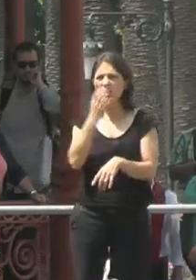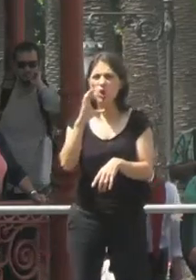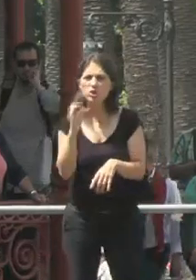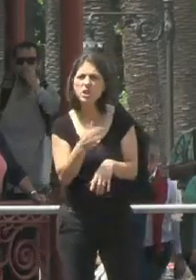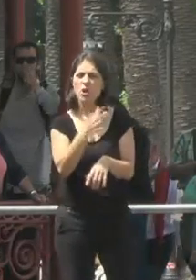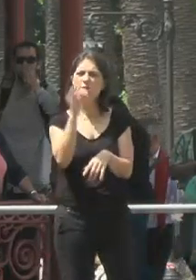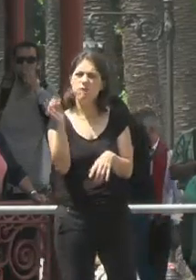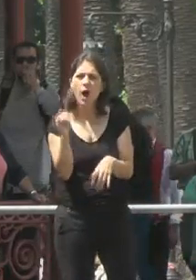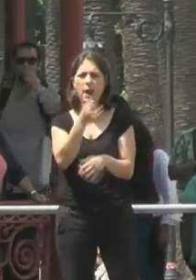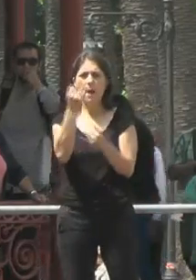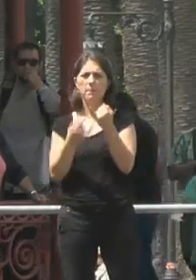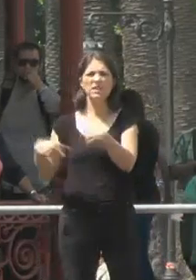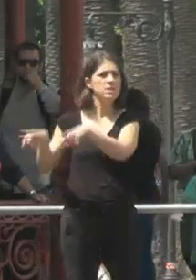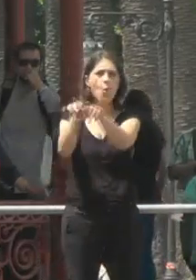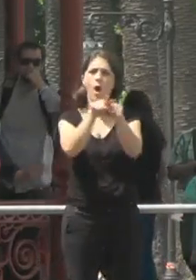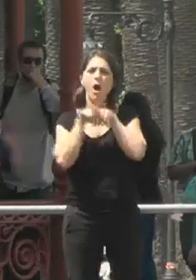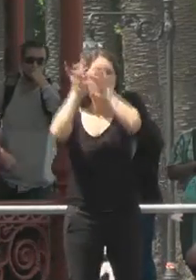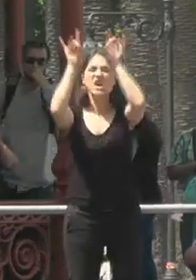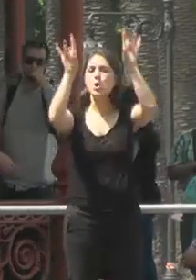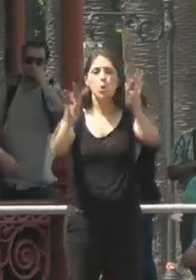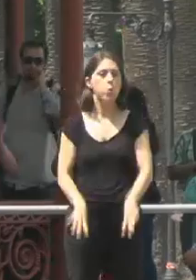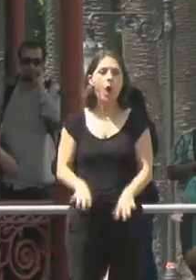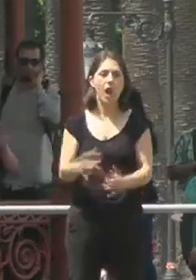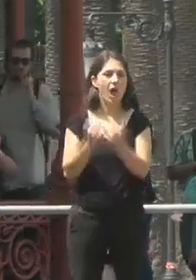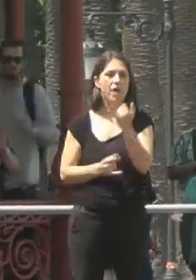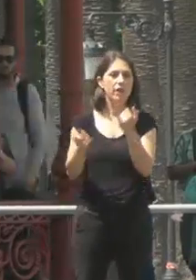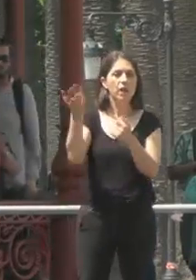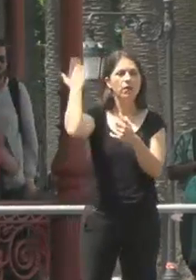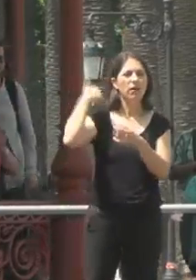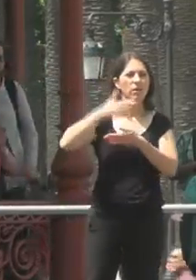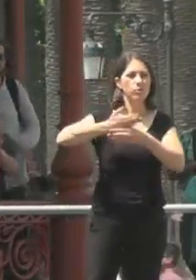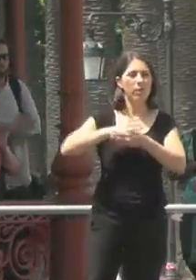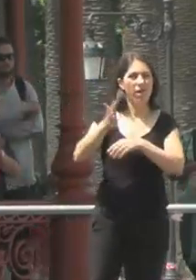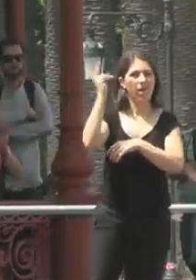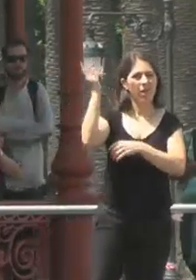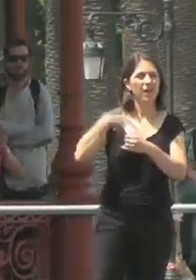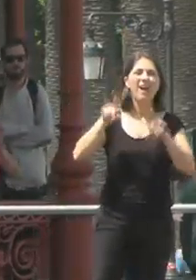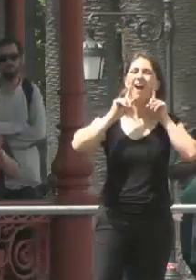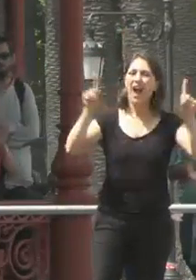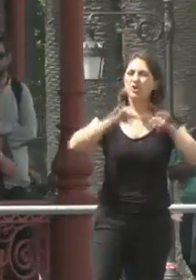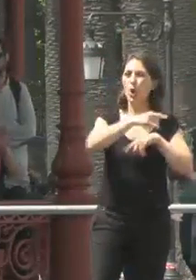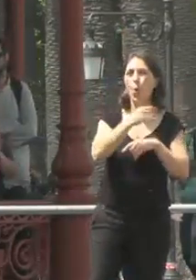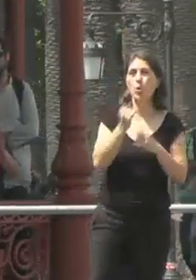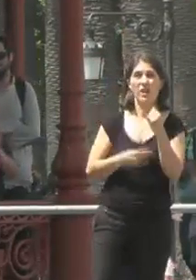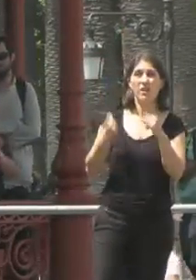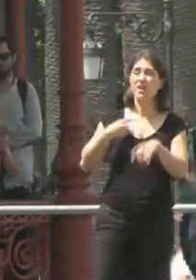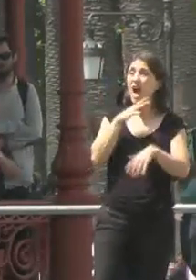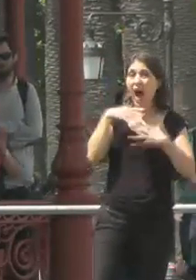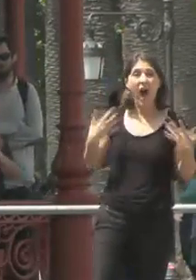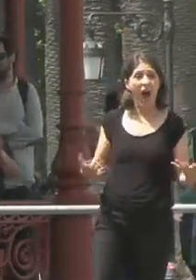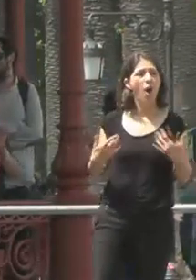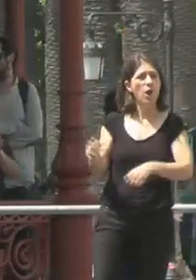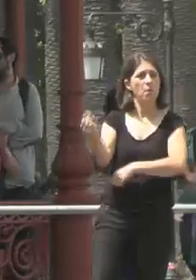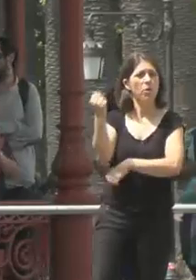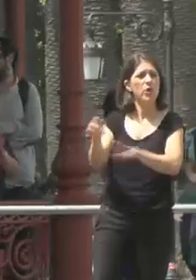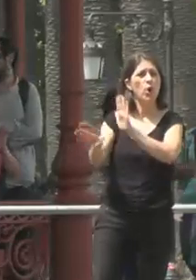Fabra, es lo mismo que todos estos. Cobraba el dinero en sobres de la Gürtel y está en el poder por la